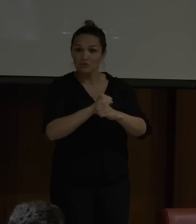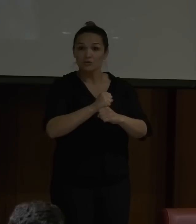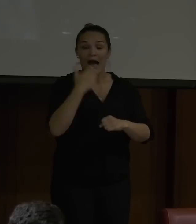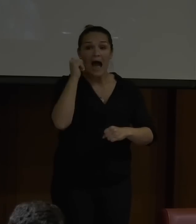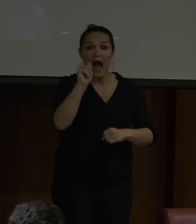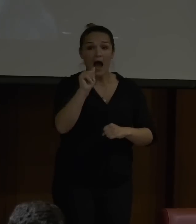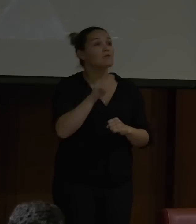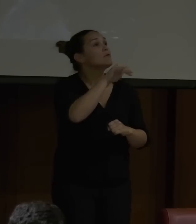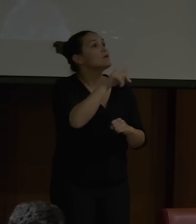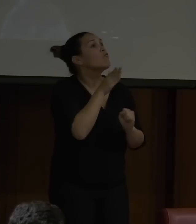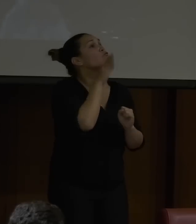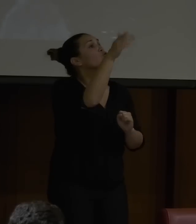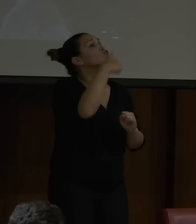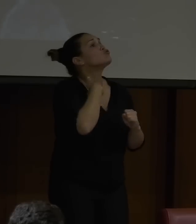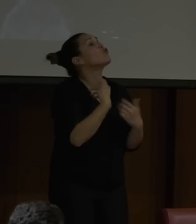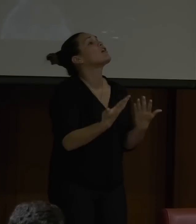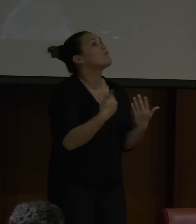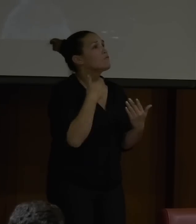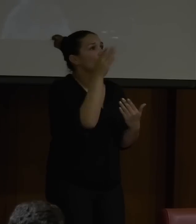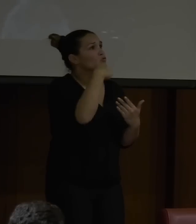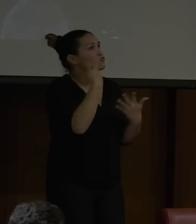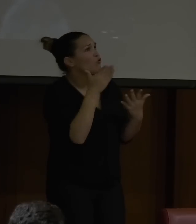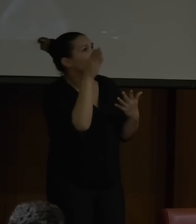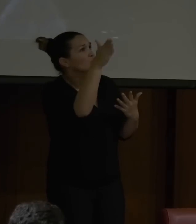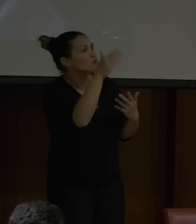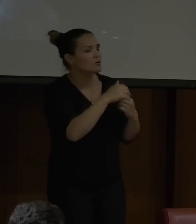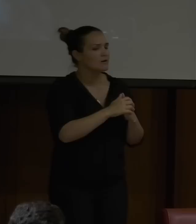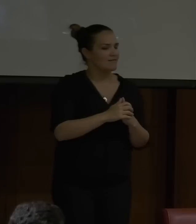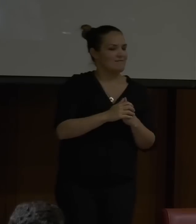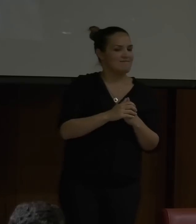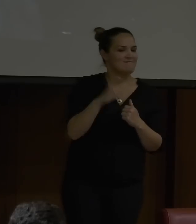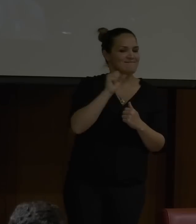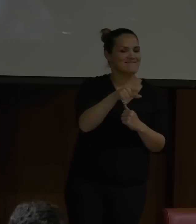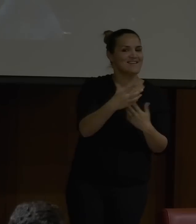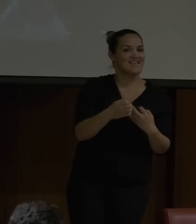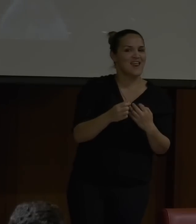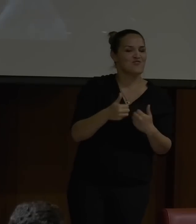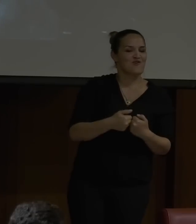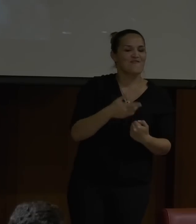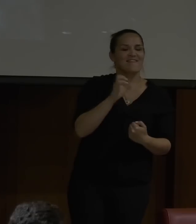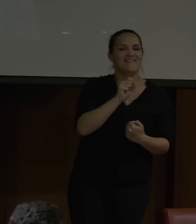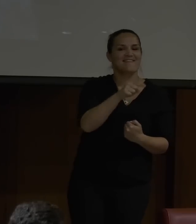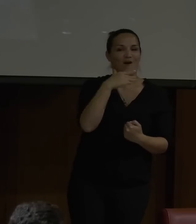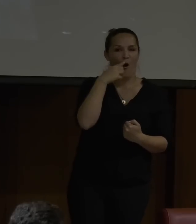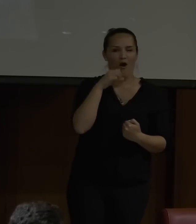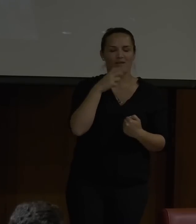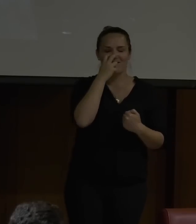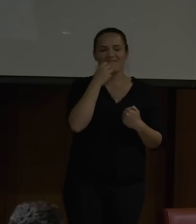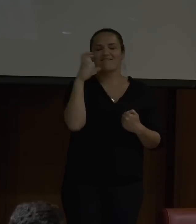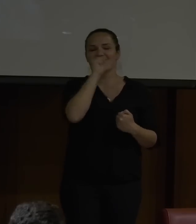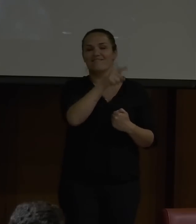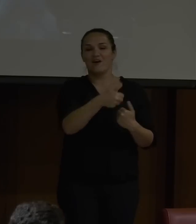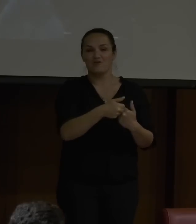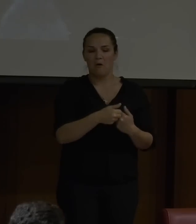cuando grande, yo pensaba, ¿qué muchachita a esta edad no va a estar pendiente de un noviecito? De pronto resultaba cierto que la muchacha